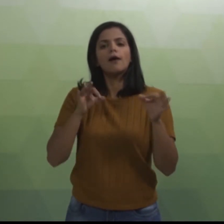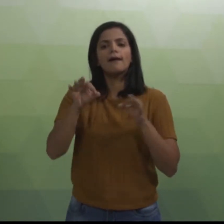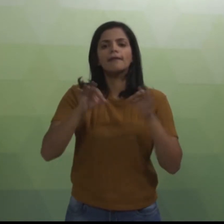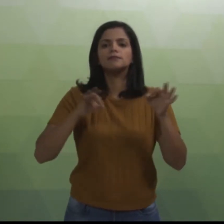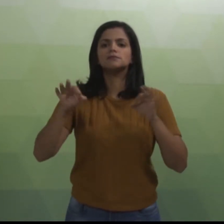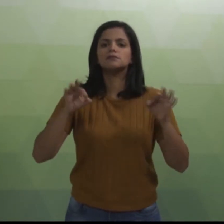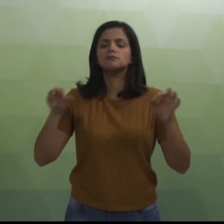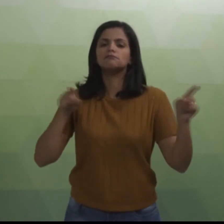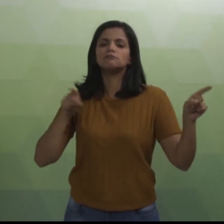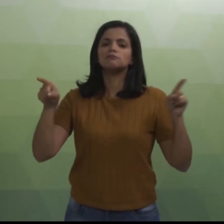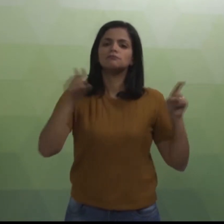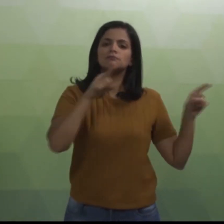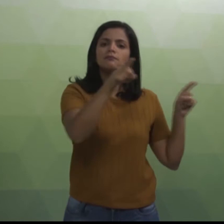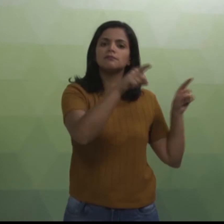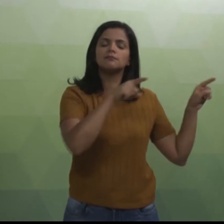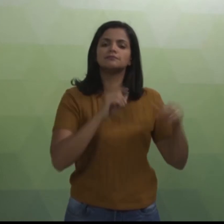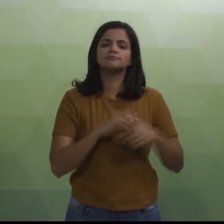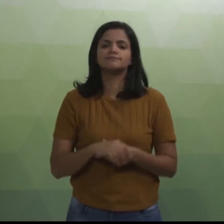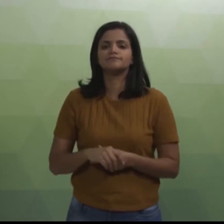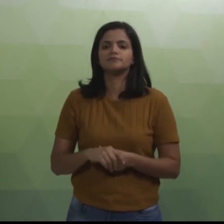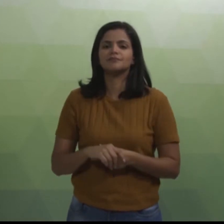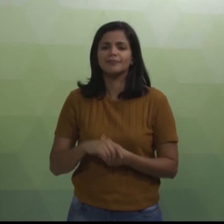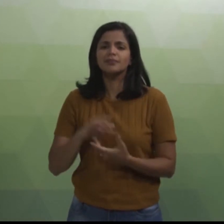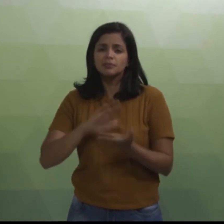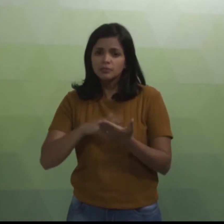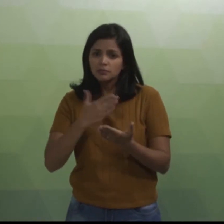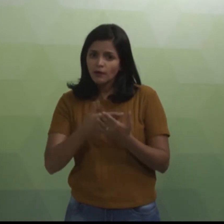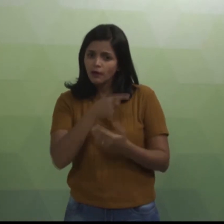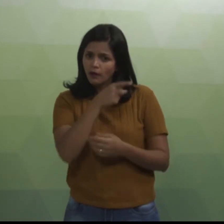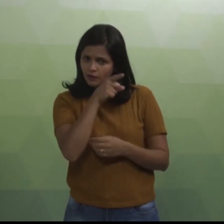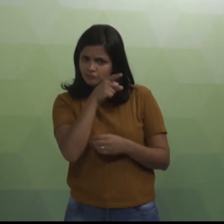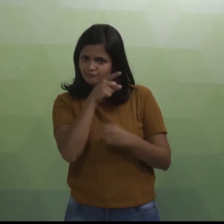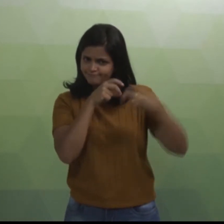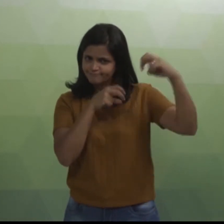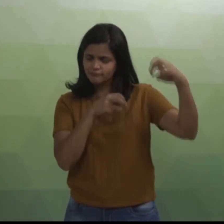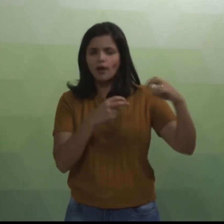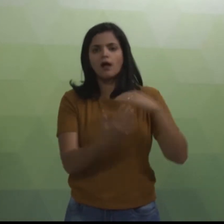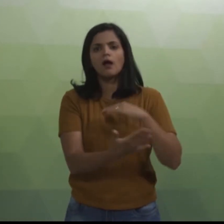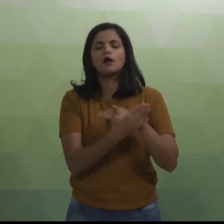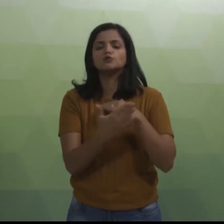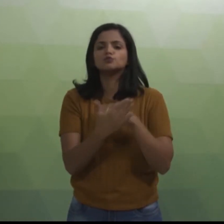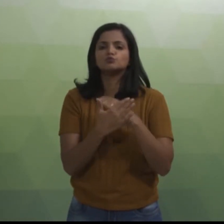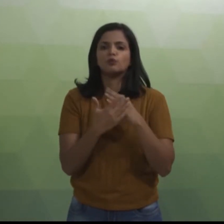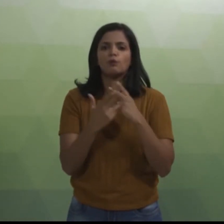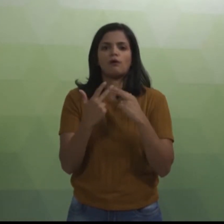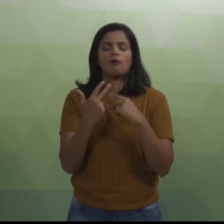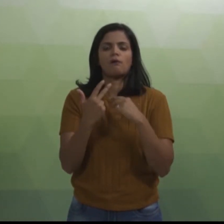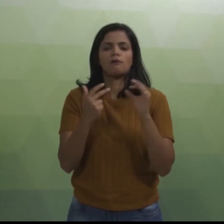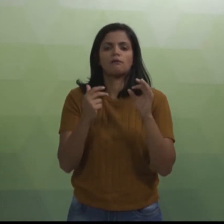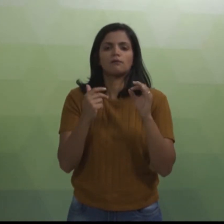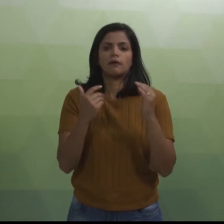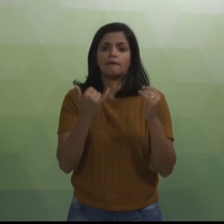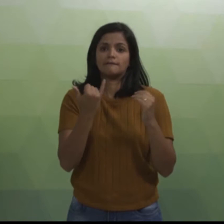e o responsável pela gravação à minha frente. Eu faço essa marcação. Ali está o